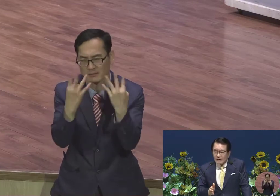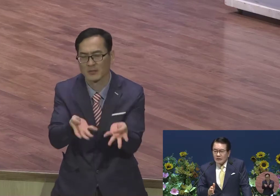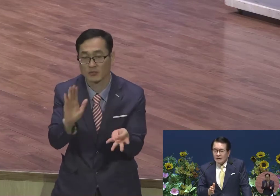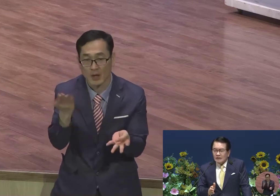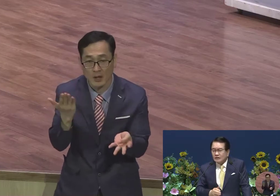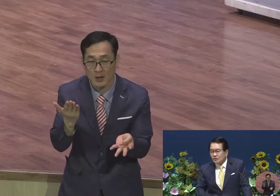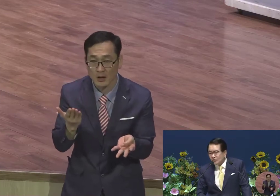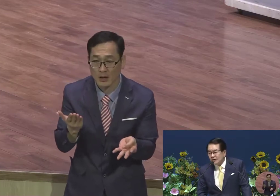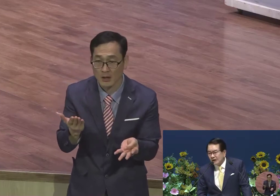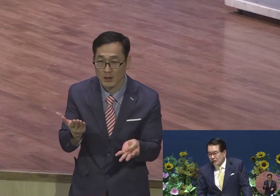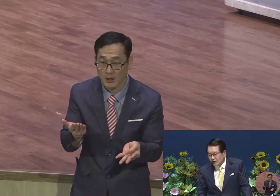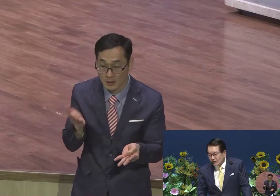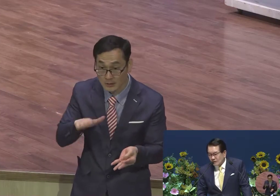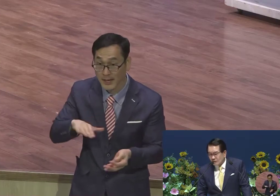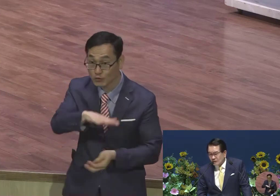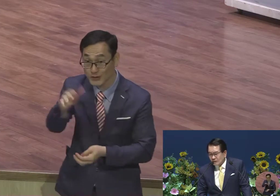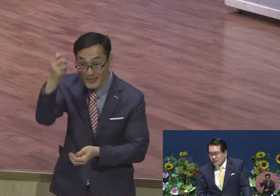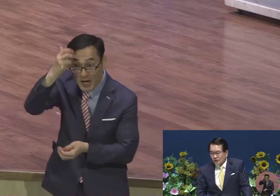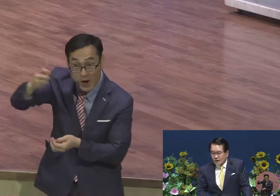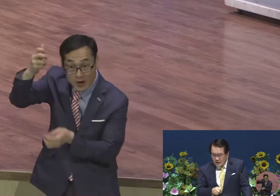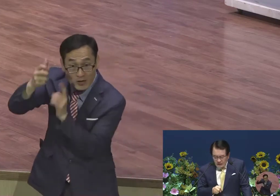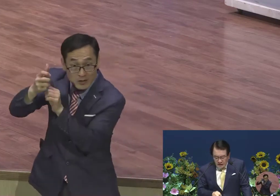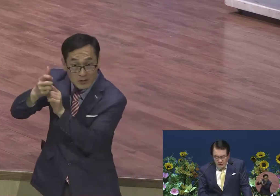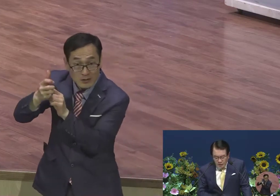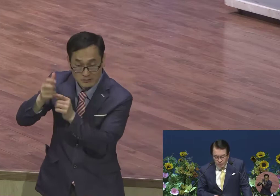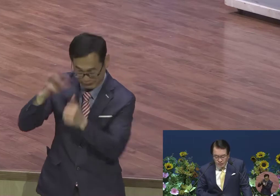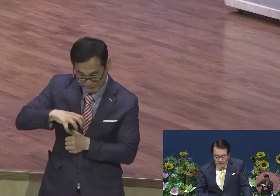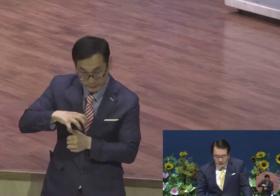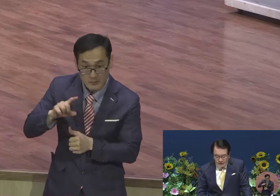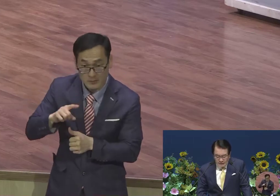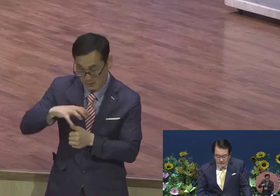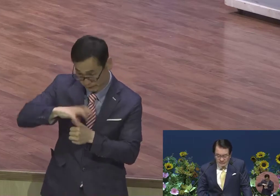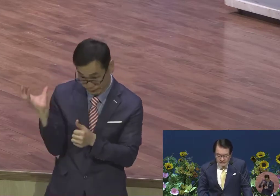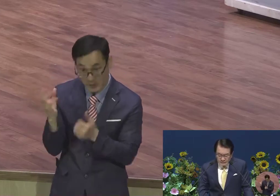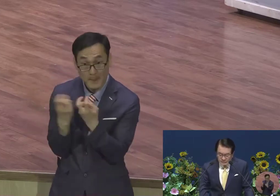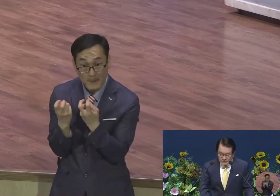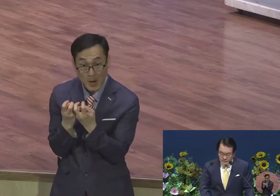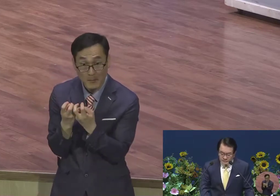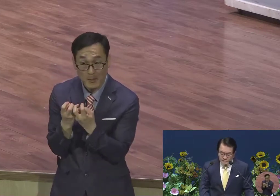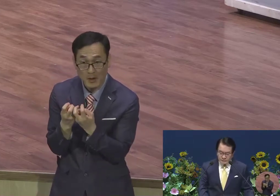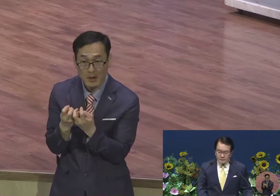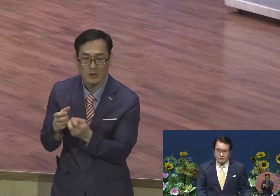방법이 그것이 구원이에요 구원 죄인이기 때문에 구원받아야 돼요